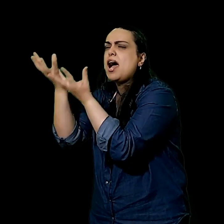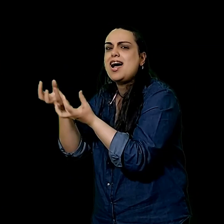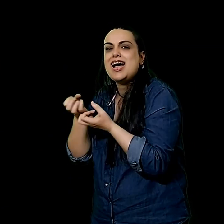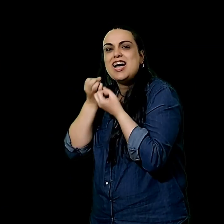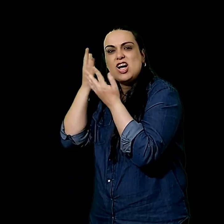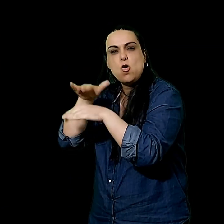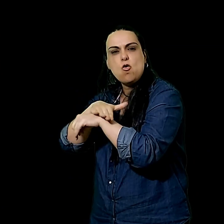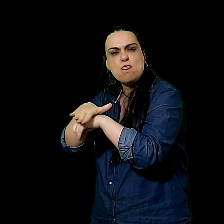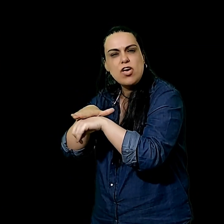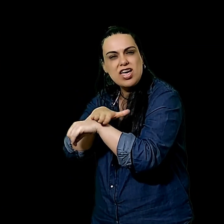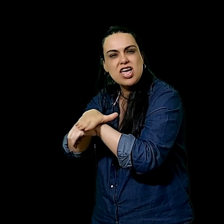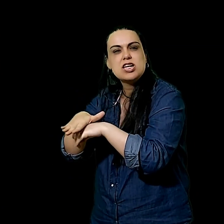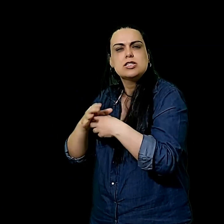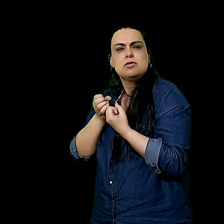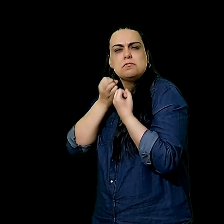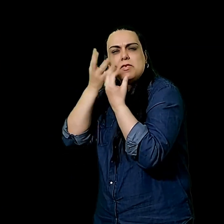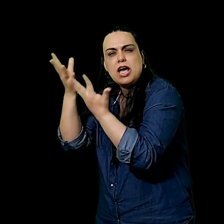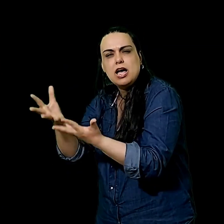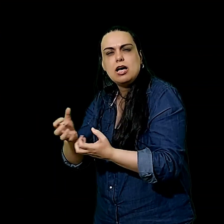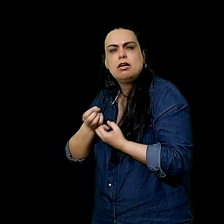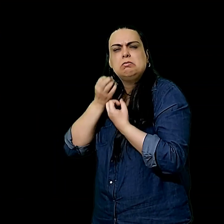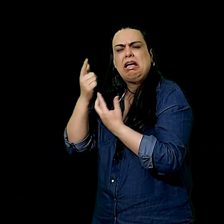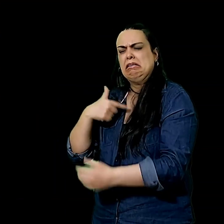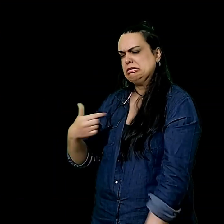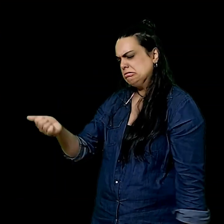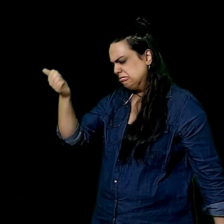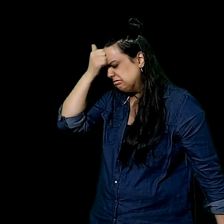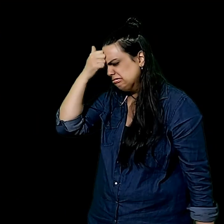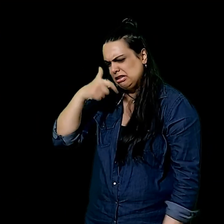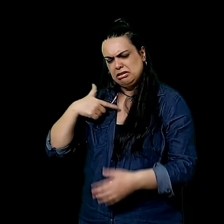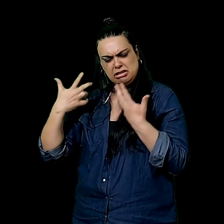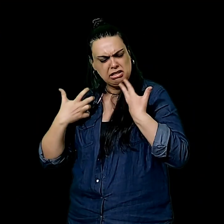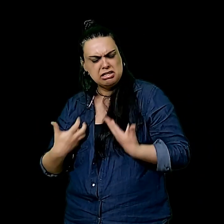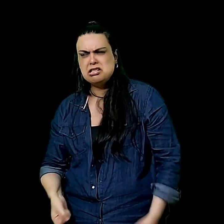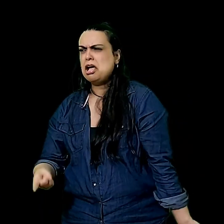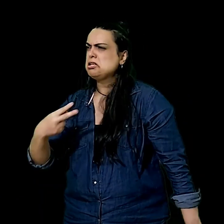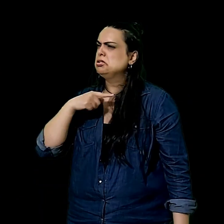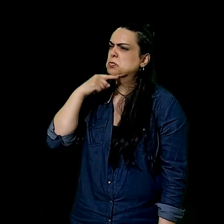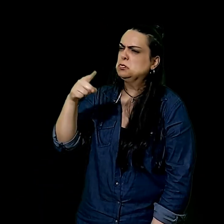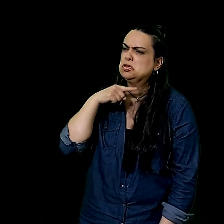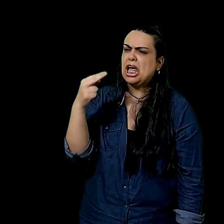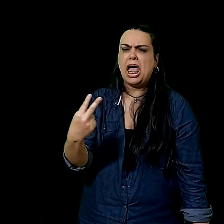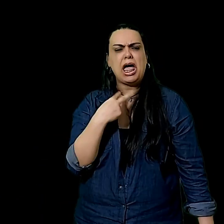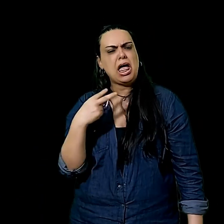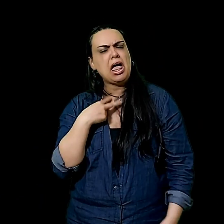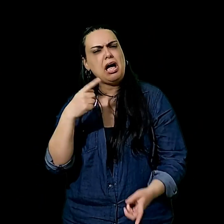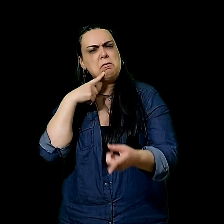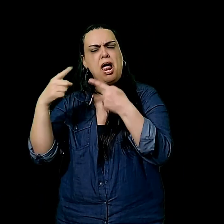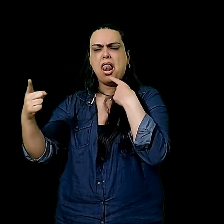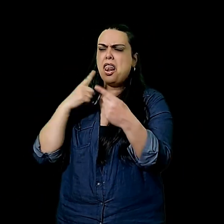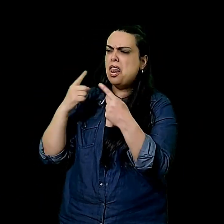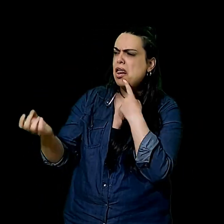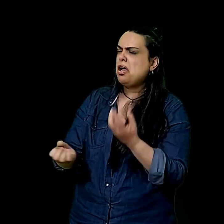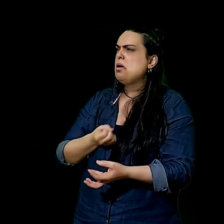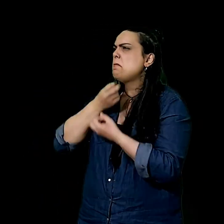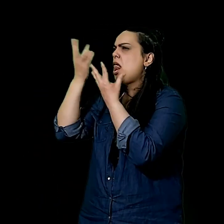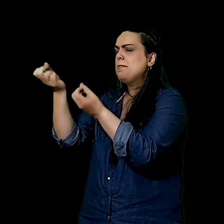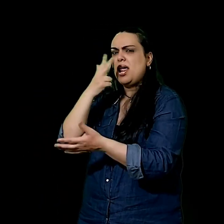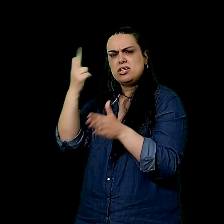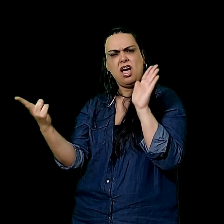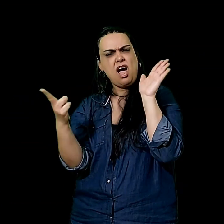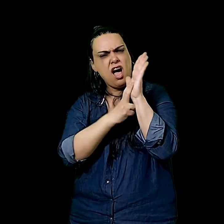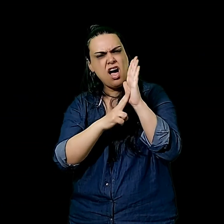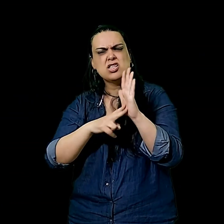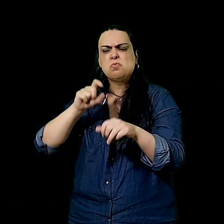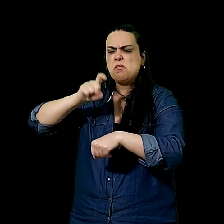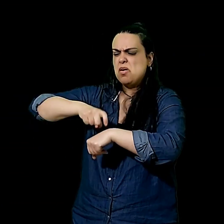gente? As palavras do meu arrependimento, as palavras do meu cansaço, as palavras da minha dor, as palavras das minhas circunstâncias,